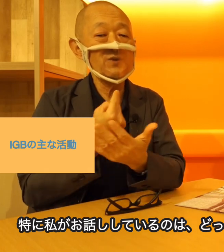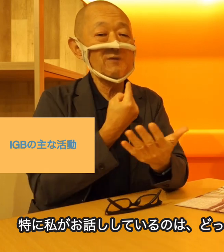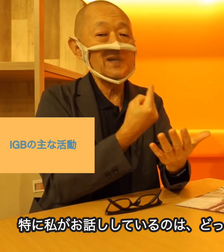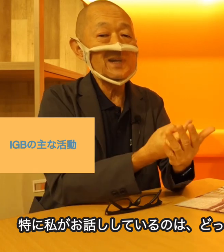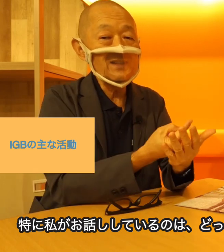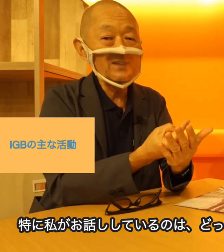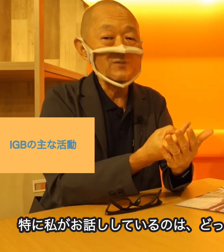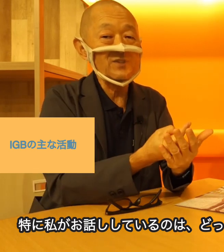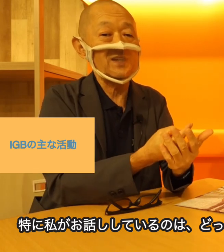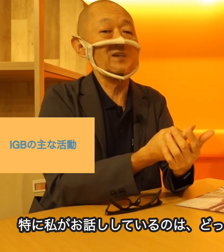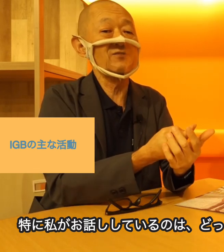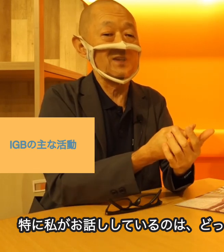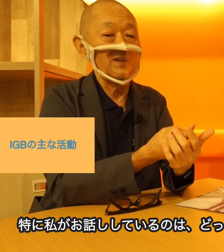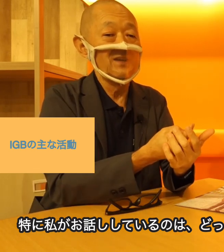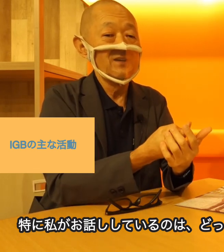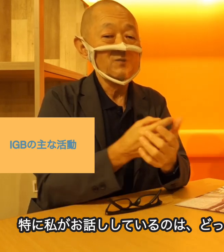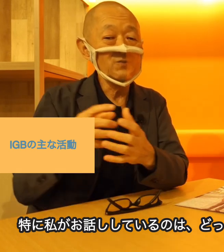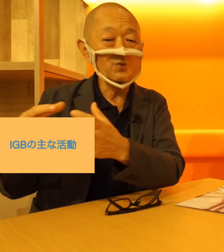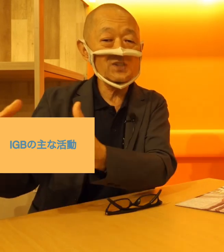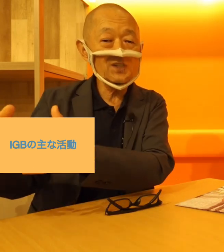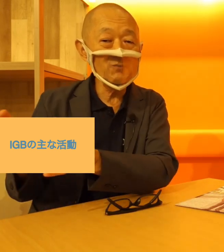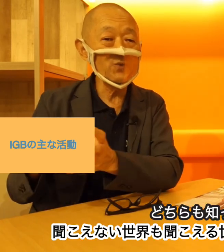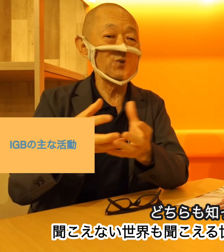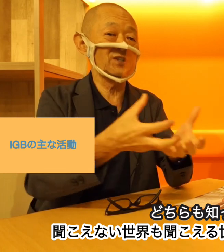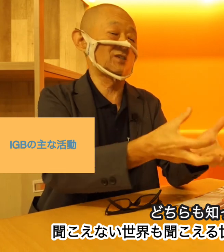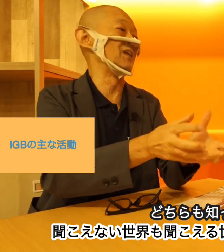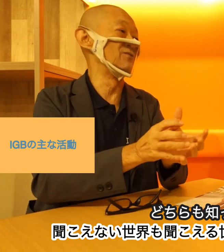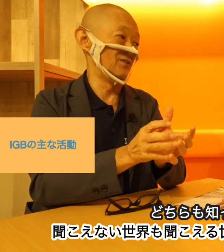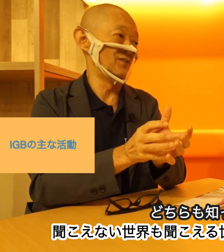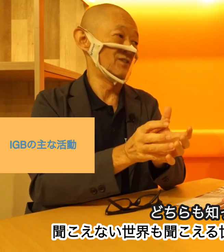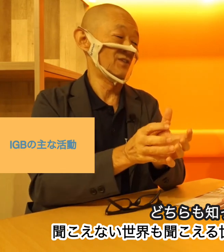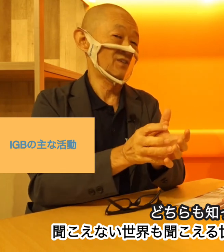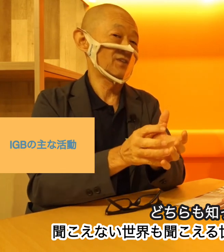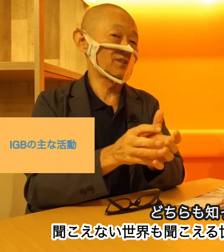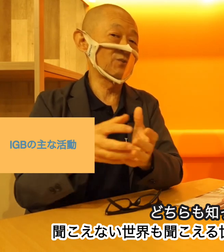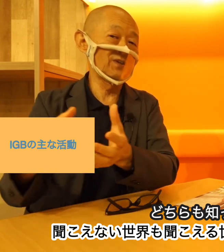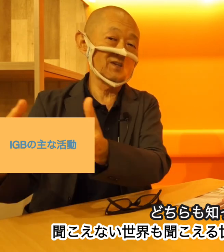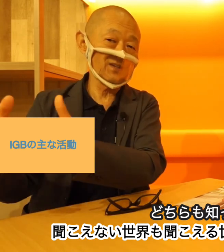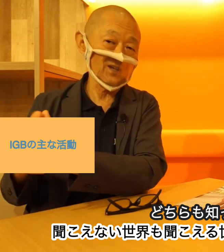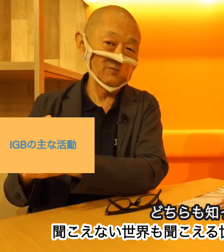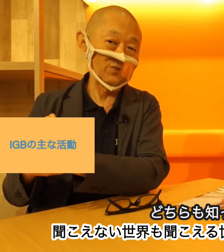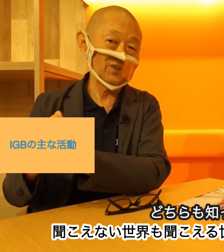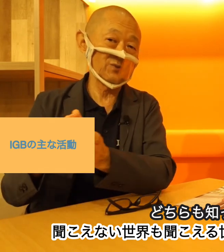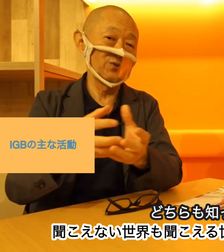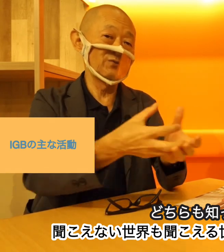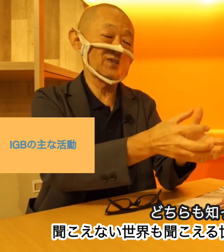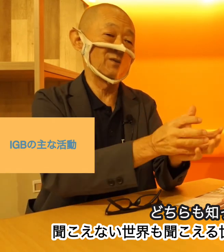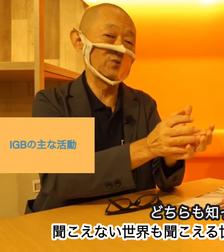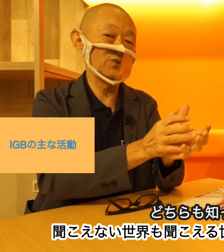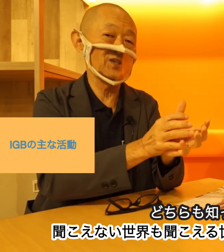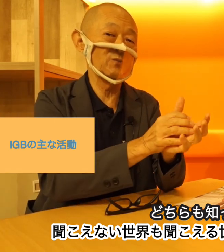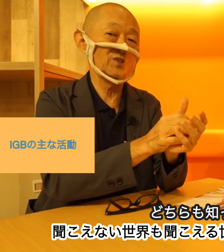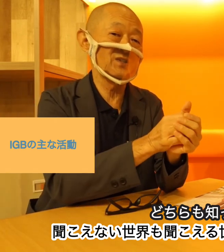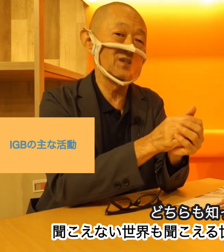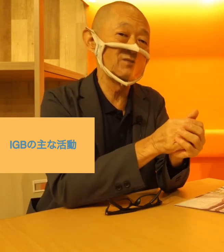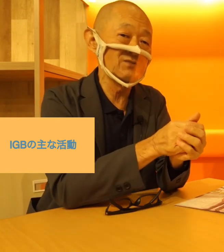われないっていうんじゃなくて、どちらも知っている、聞こえない世界も聞こえる世界もどちらも知っているっ